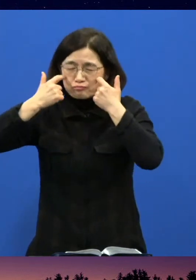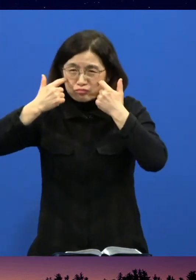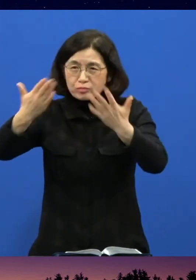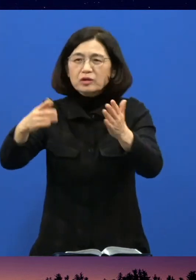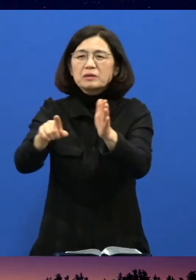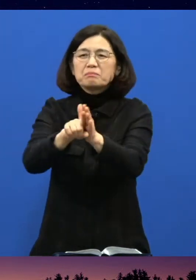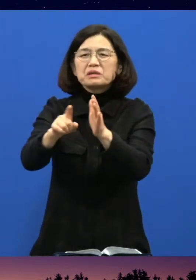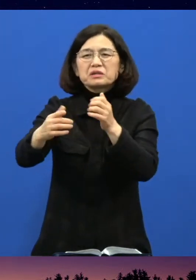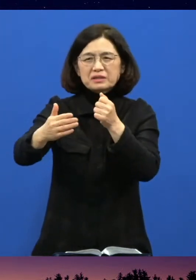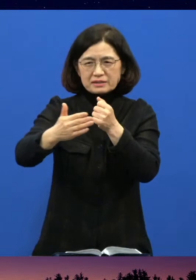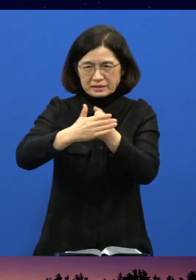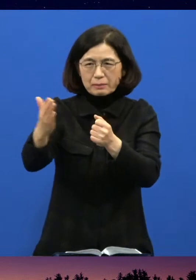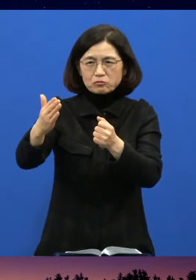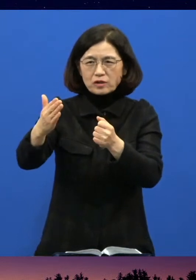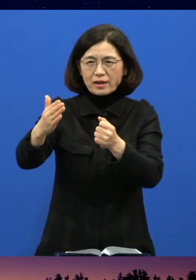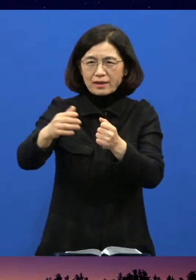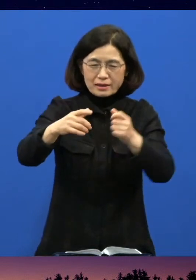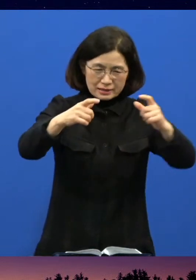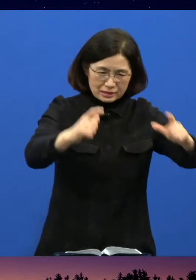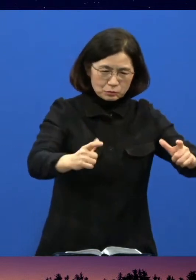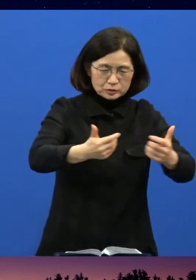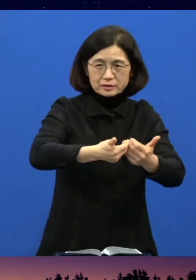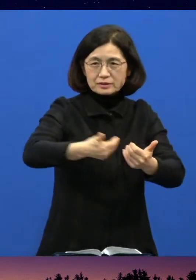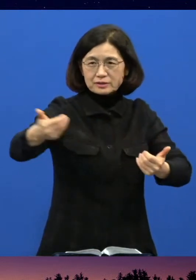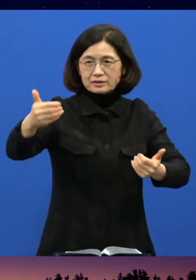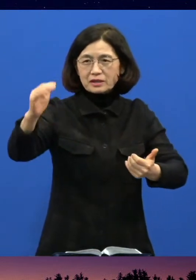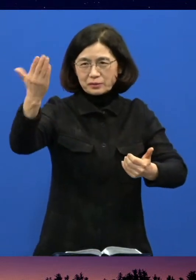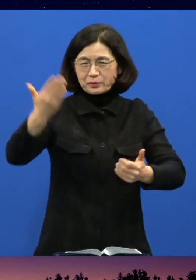하나님이 부르심이 없이 떠났으면 가출이에요.